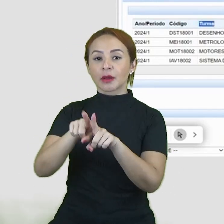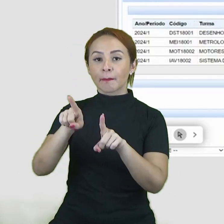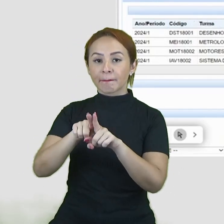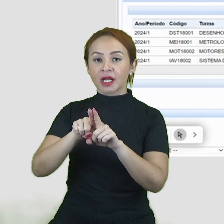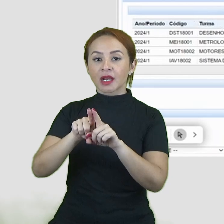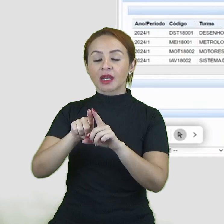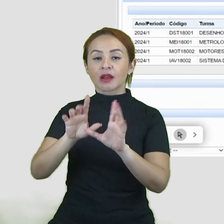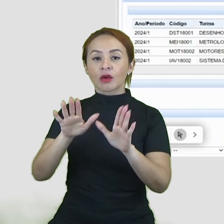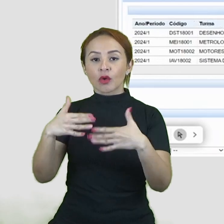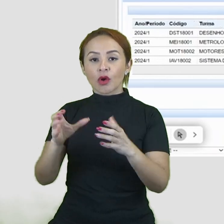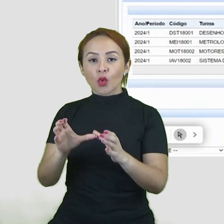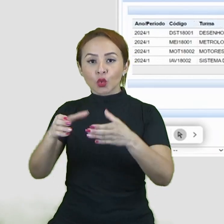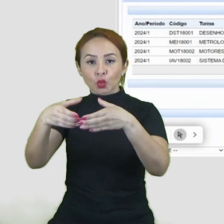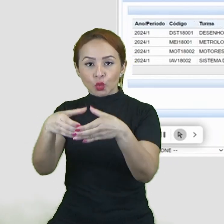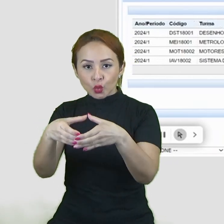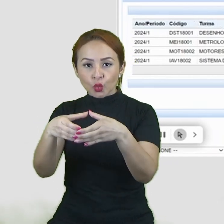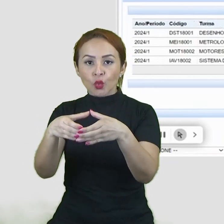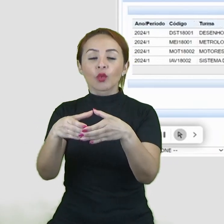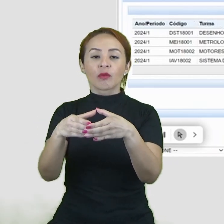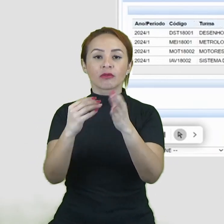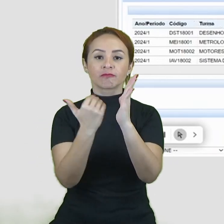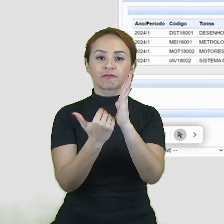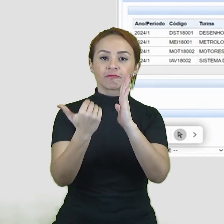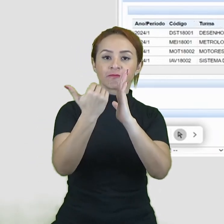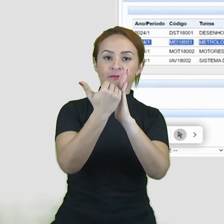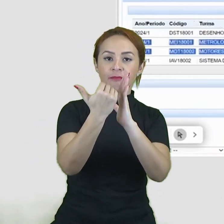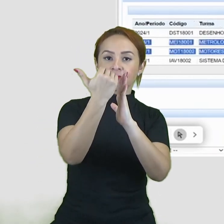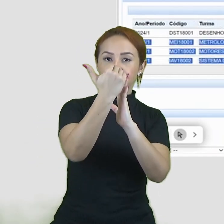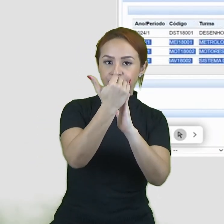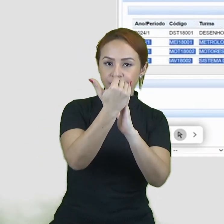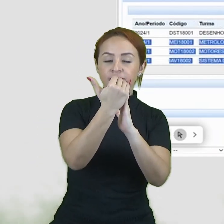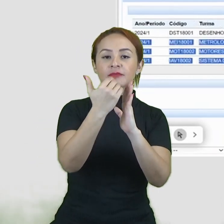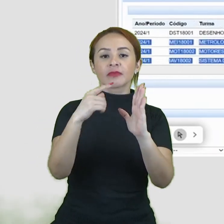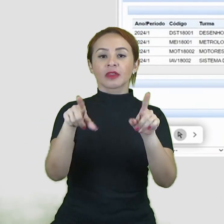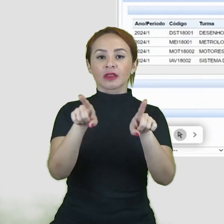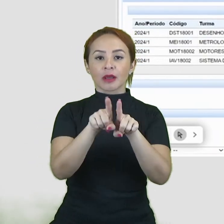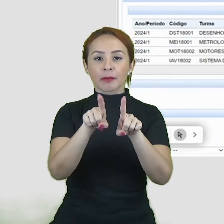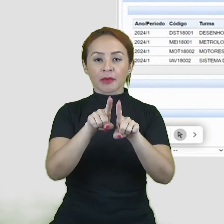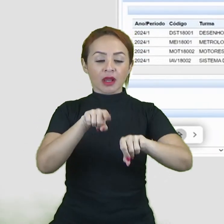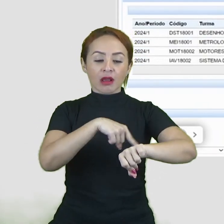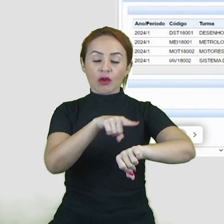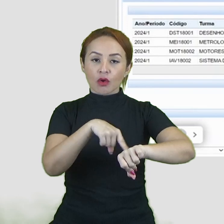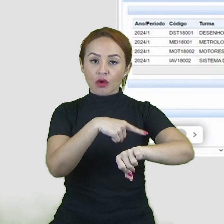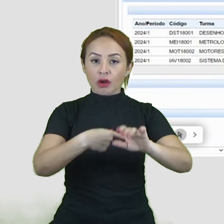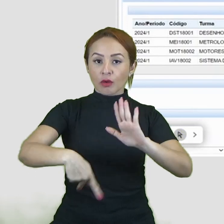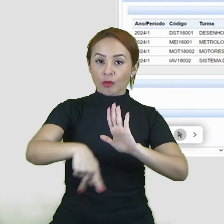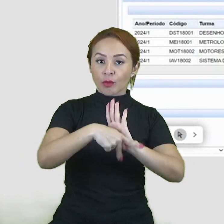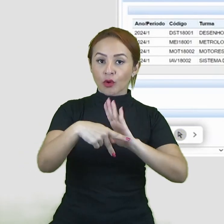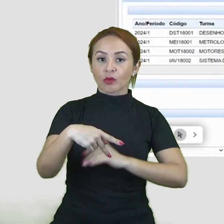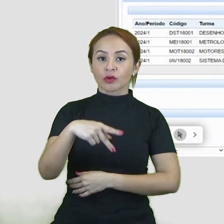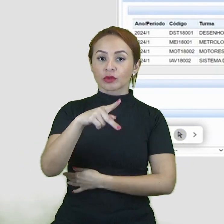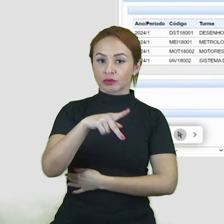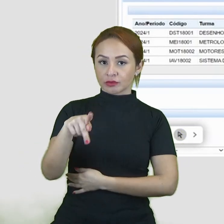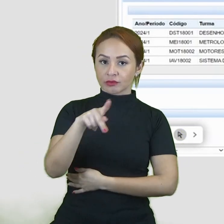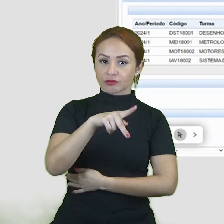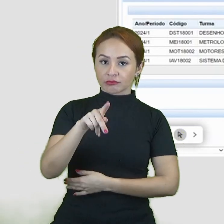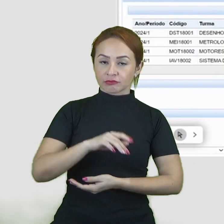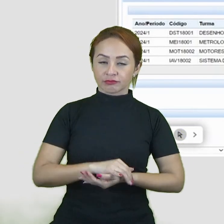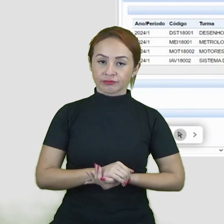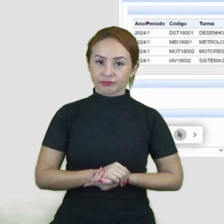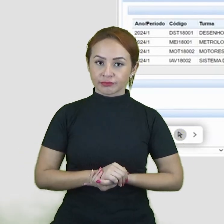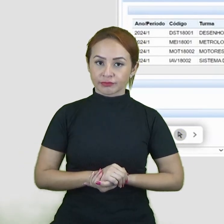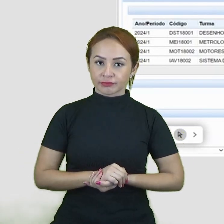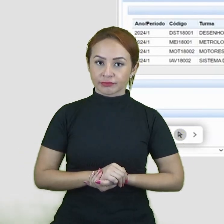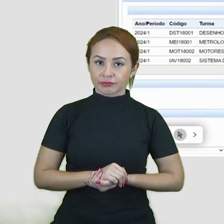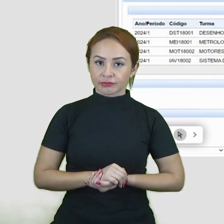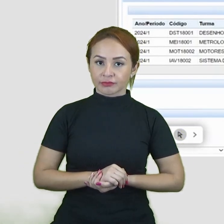turma, o nível, né, a carga horária do componente curricular e a carga horária docente. Lembrando,